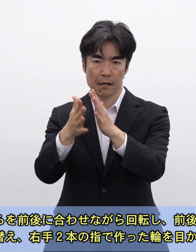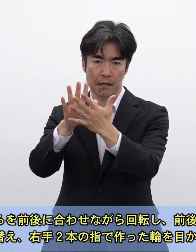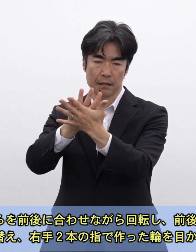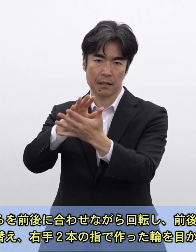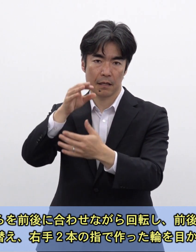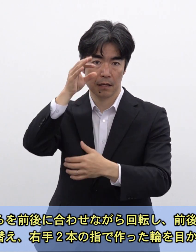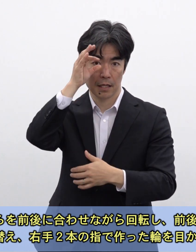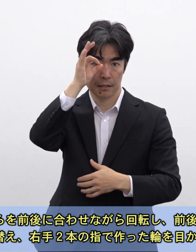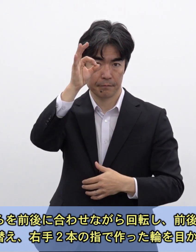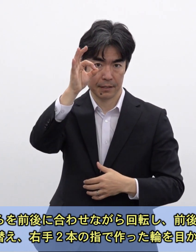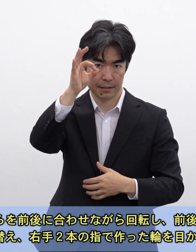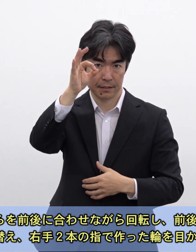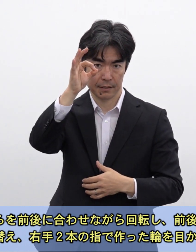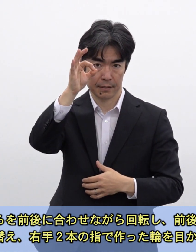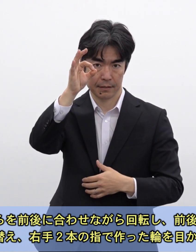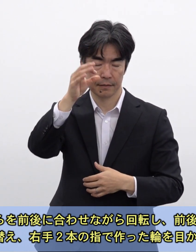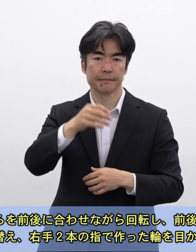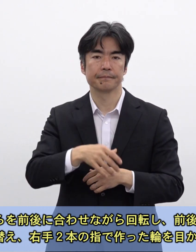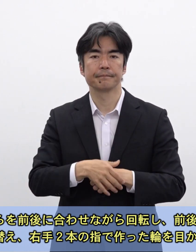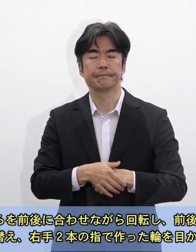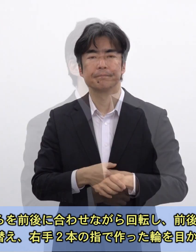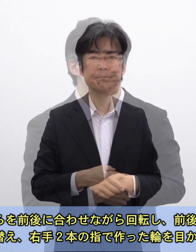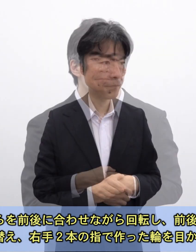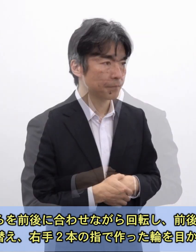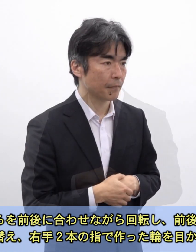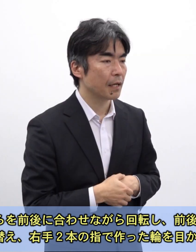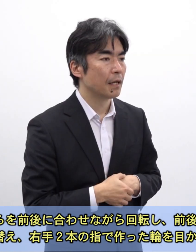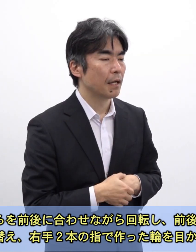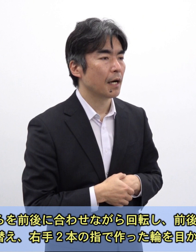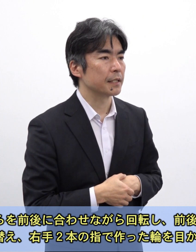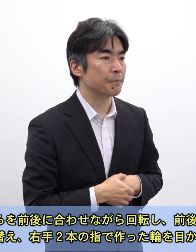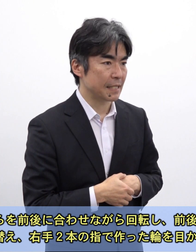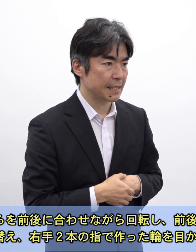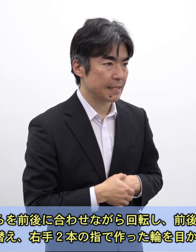右手2本の指で作った輪を目から前へ出します。